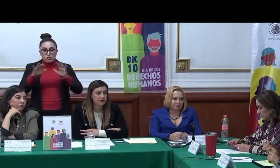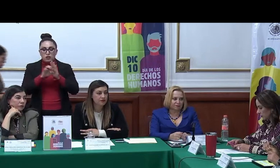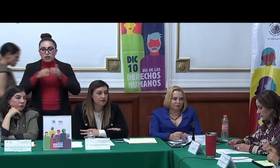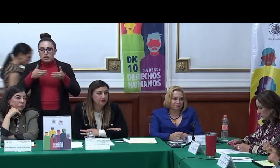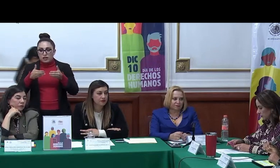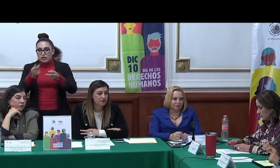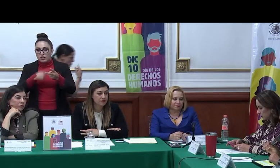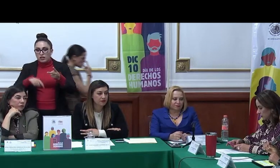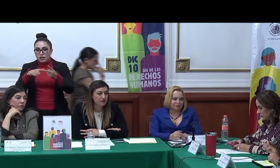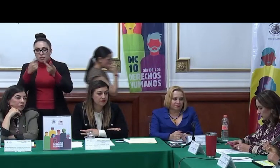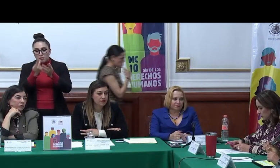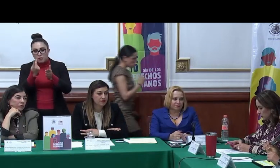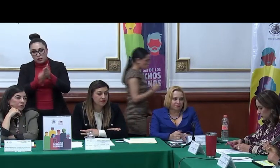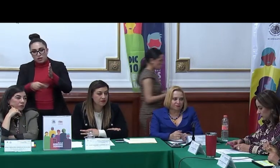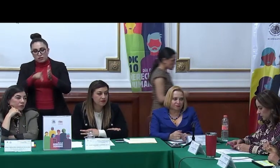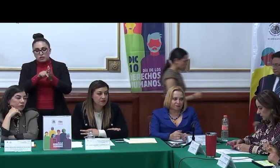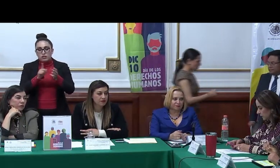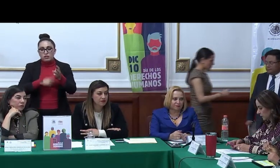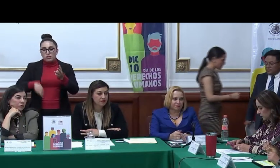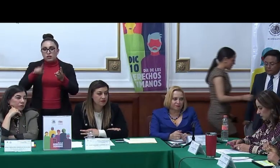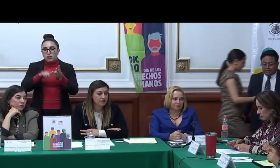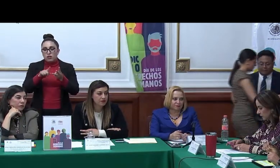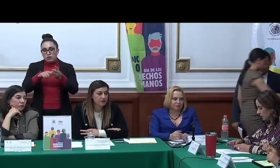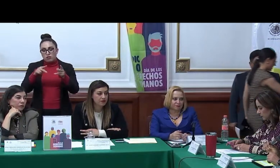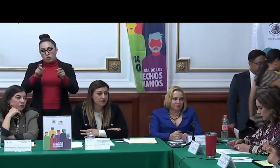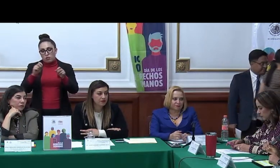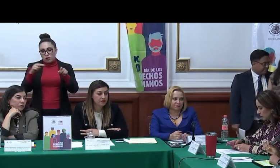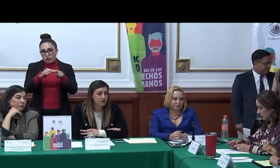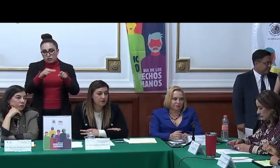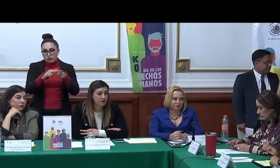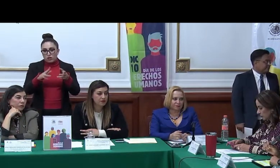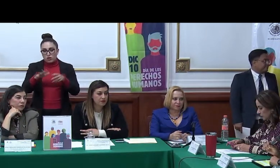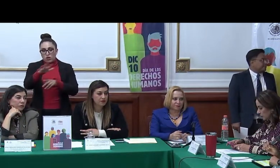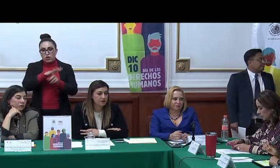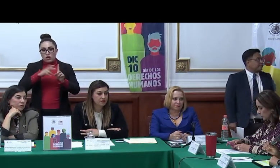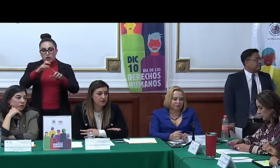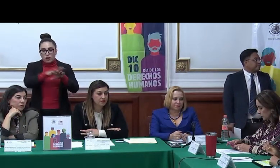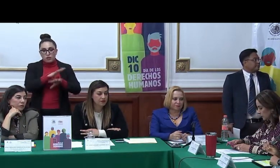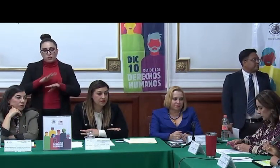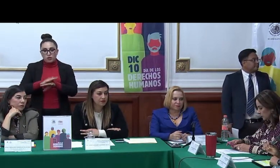plazas, edificios gubernamentales permitirán garantizar la